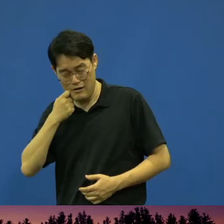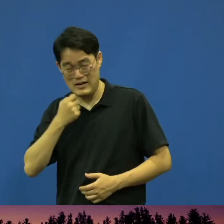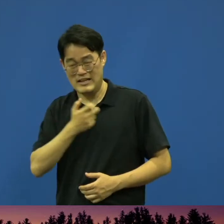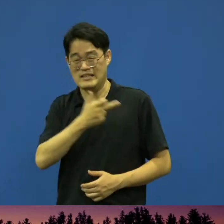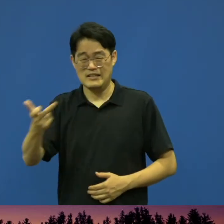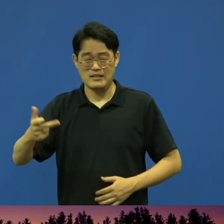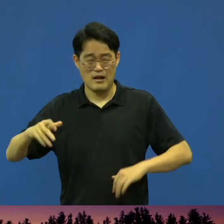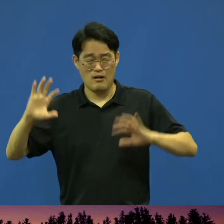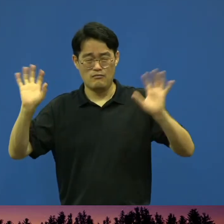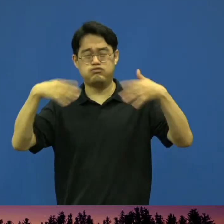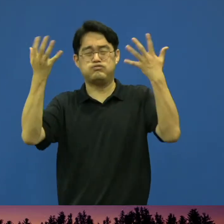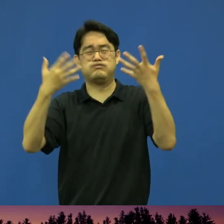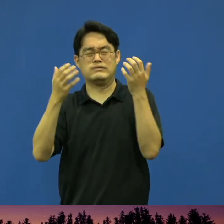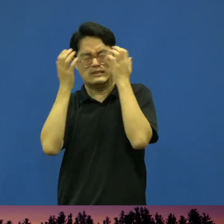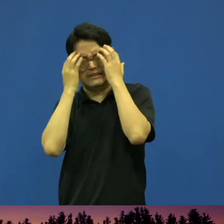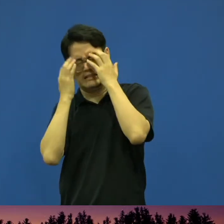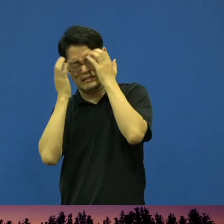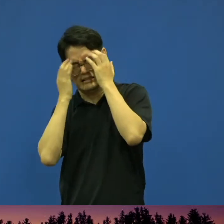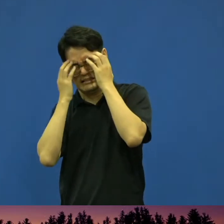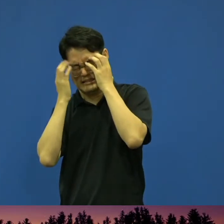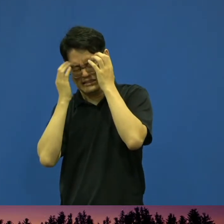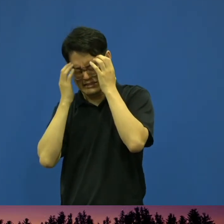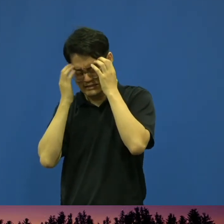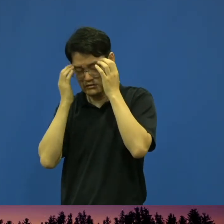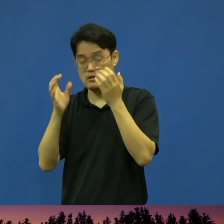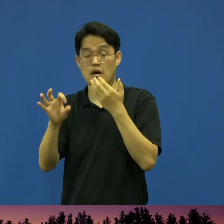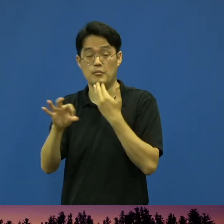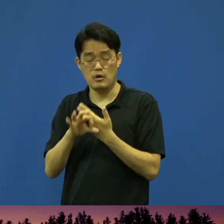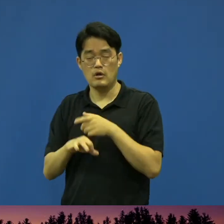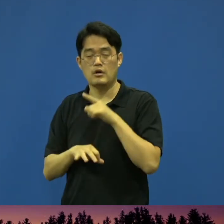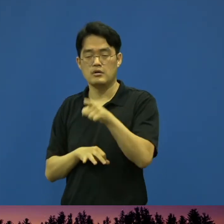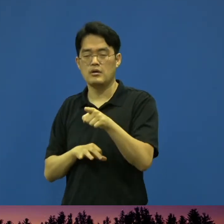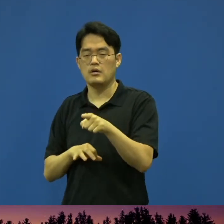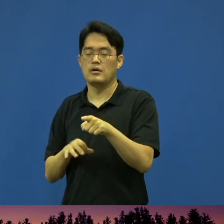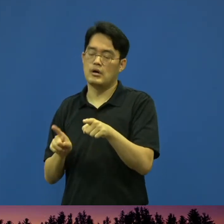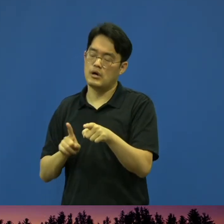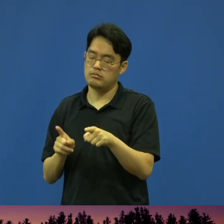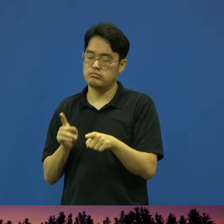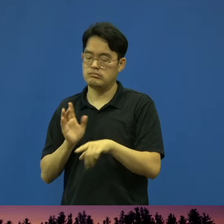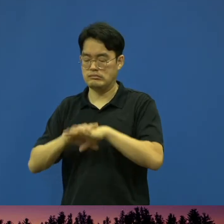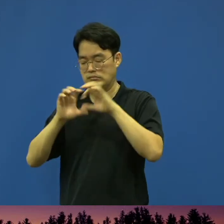아니라는 거예요. 위기는 가치 없는 것이 아닙니다. 나의 길이 막힐 때